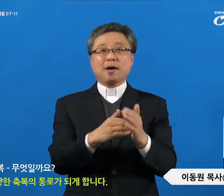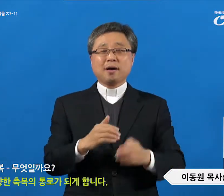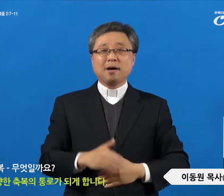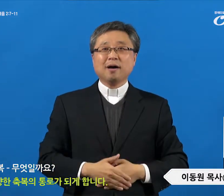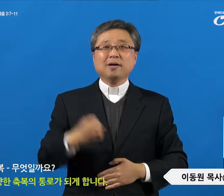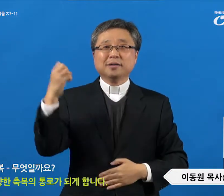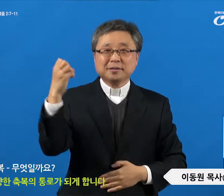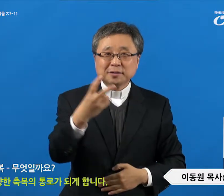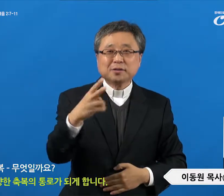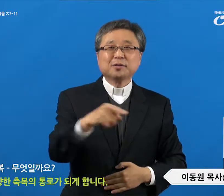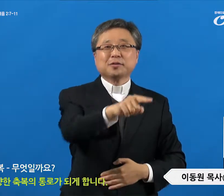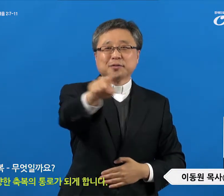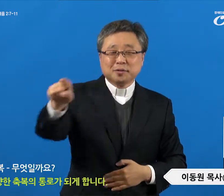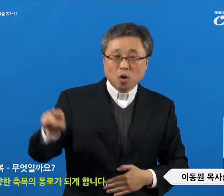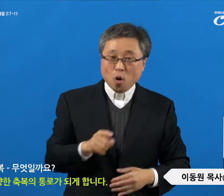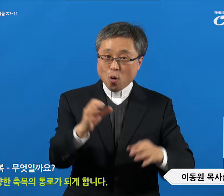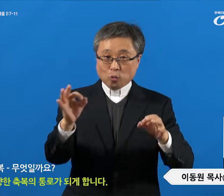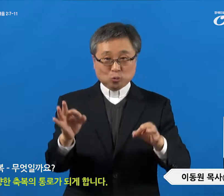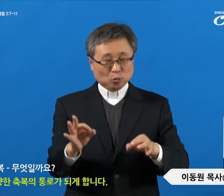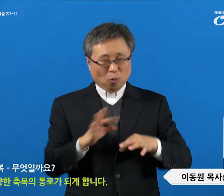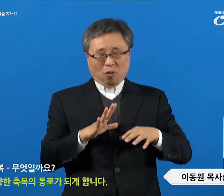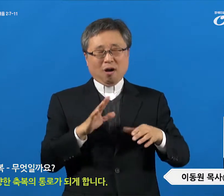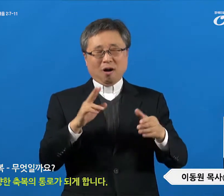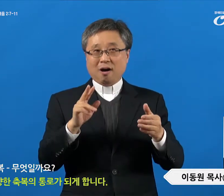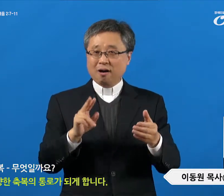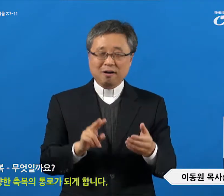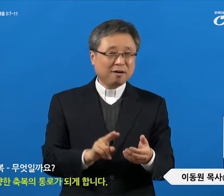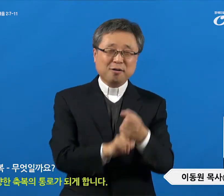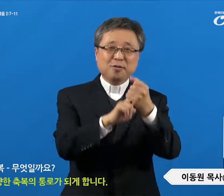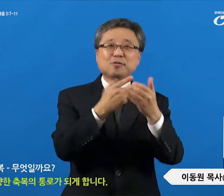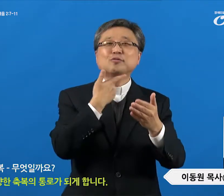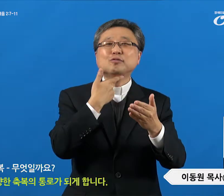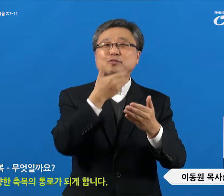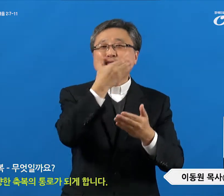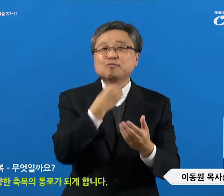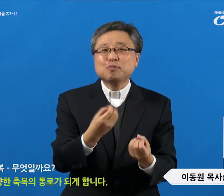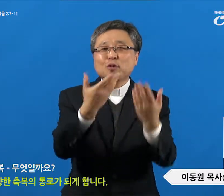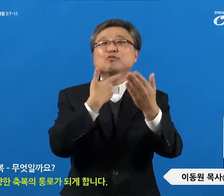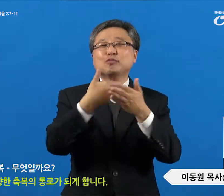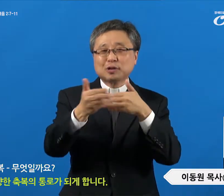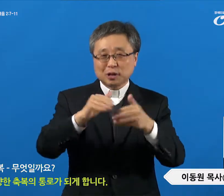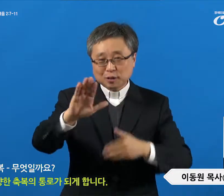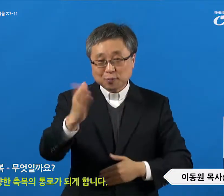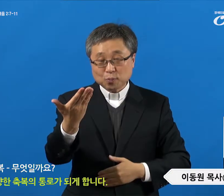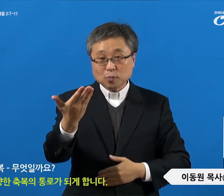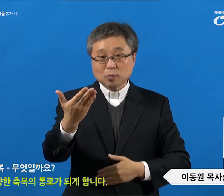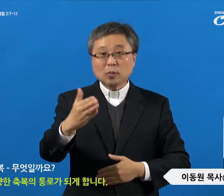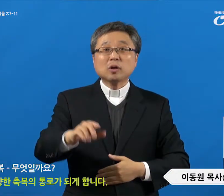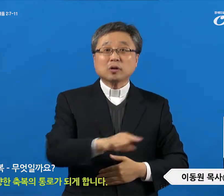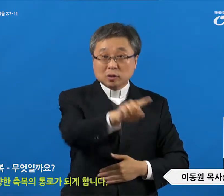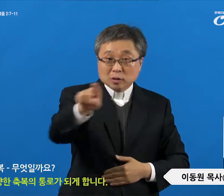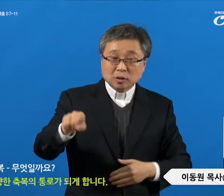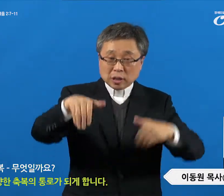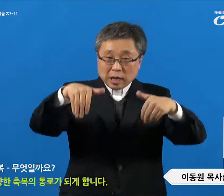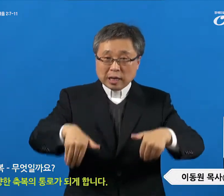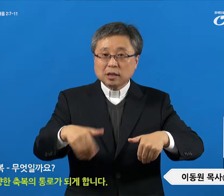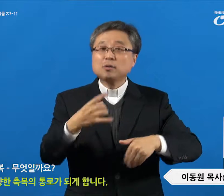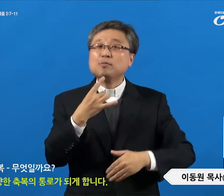그리고 그들이 놀라운 기적의 축복을 누리게 되었습니다. 근데 그것은 그들 자신의 하인들만의 축복이 된 것이